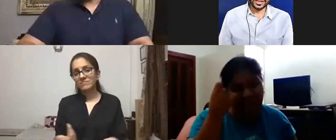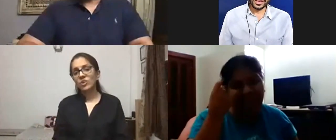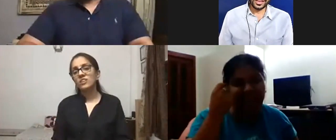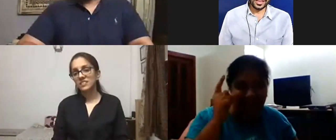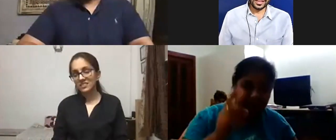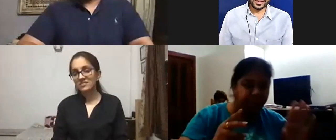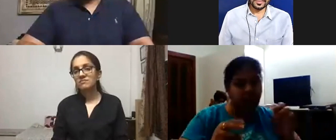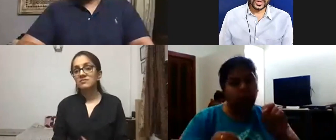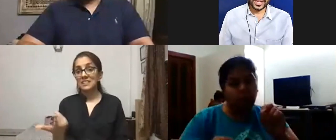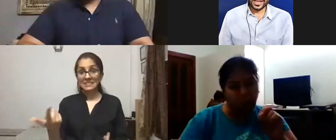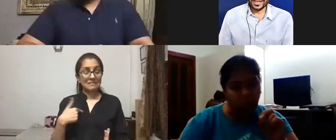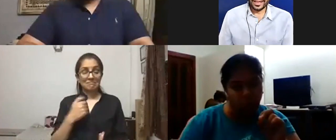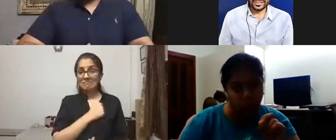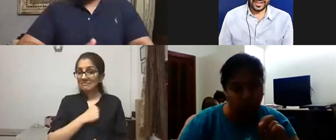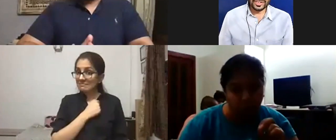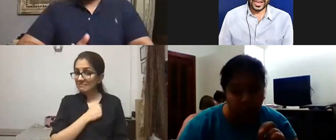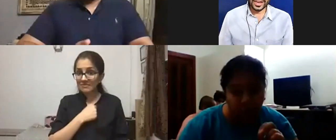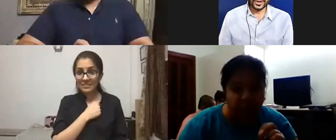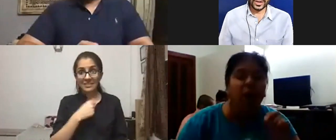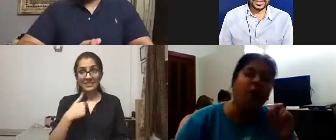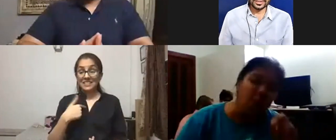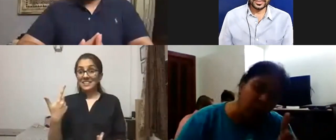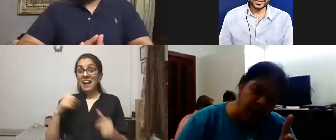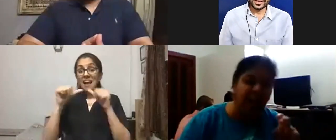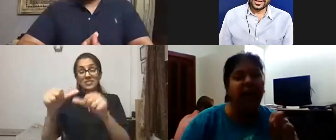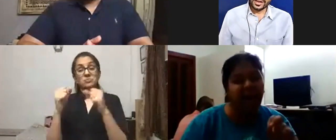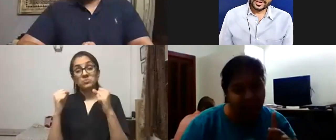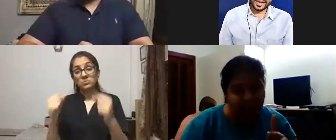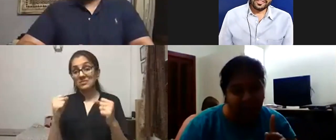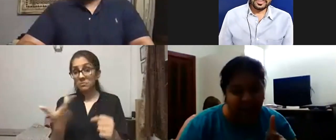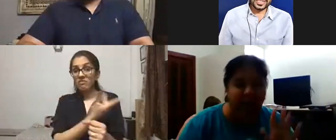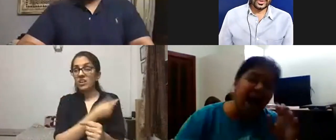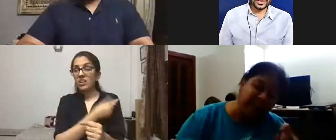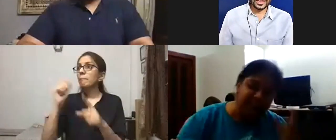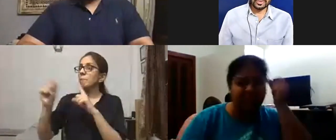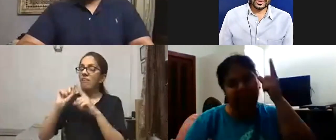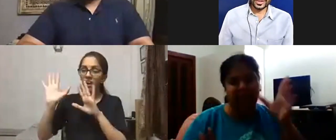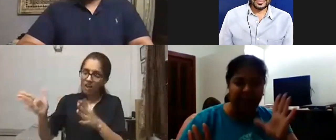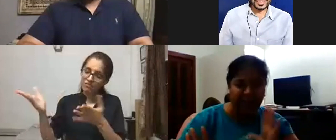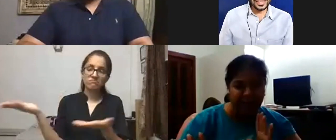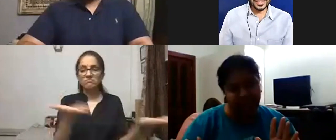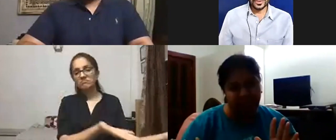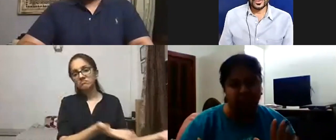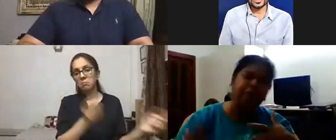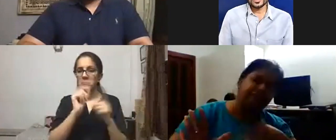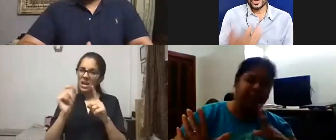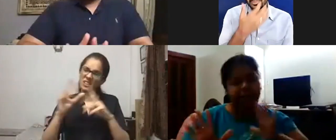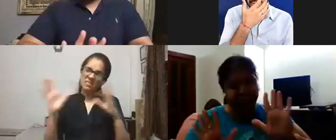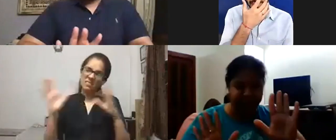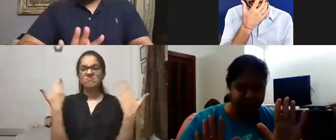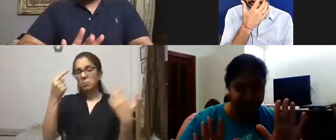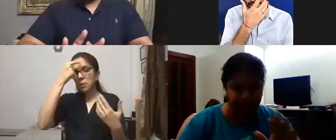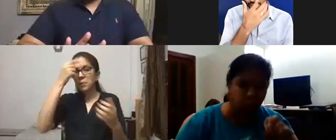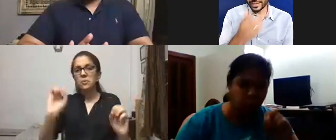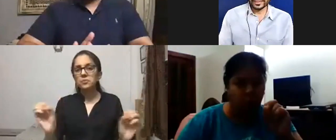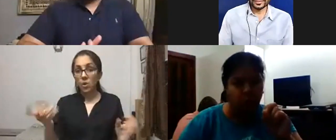So I am sorry. I wish I had your answer, but अगर प्राइवेट में जाकर लेने को बोल रहे हैं, प्लीज ले लो ना. व्हाट इज द प्रॉब्लम?